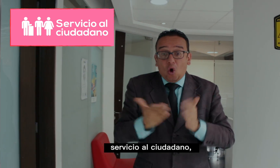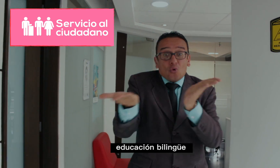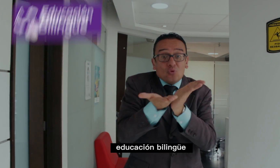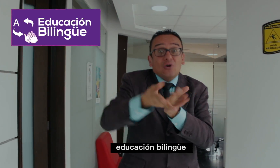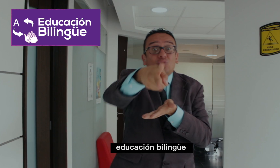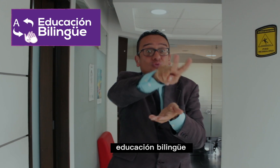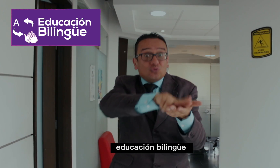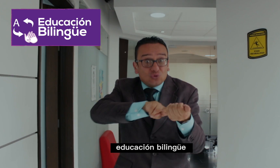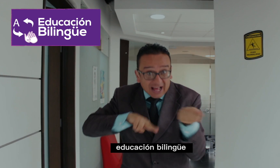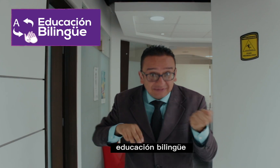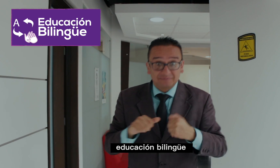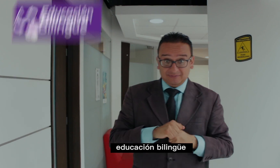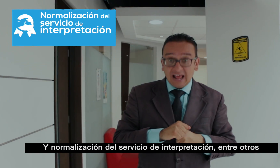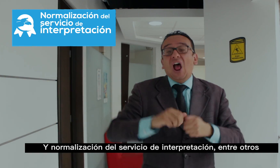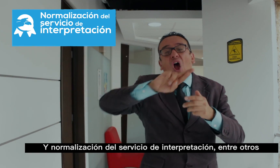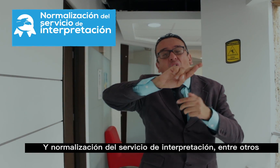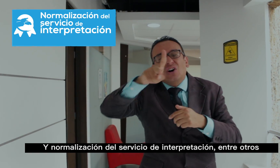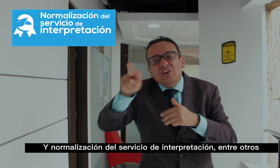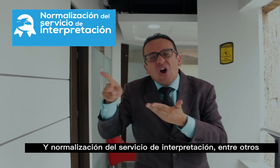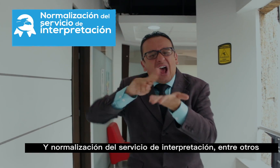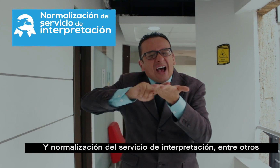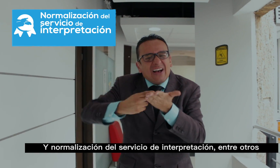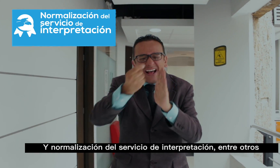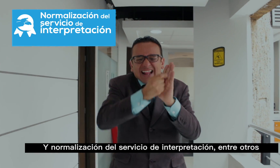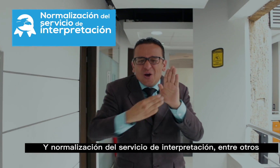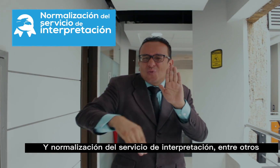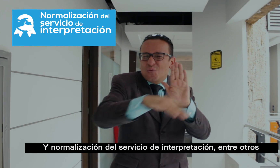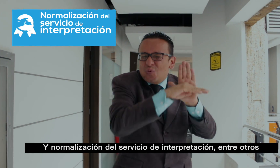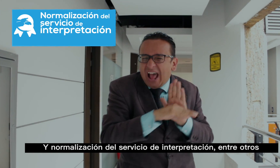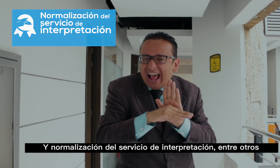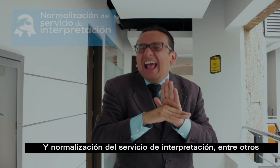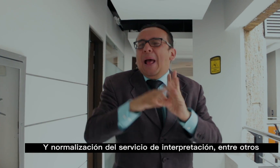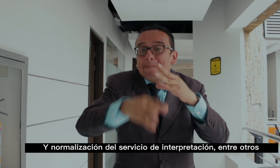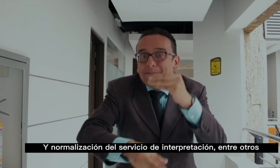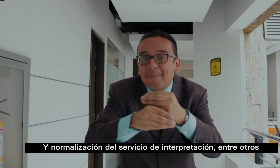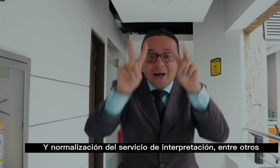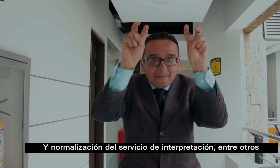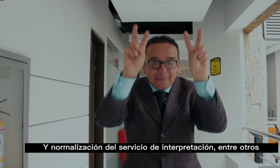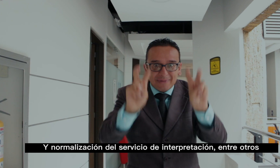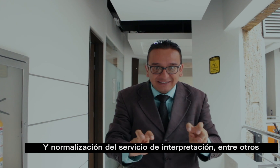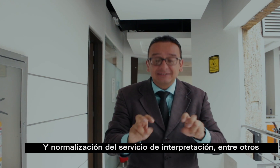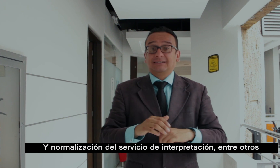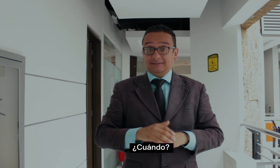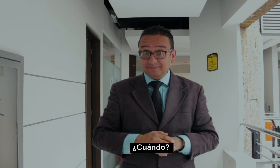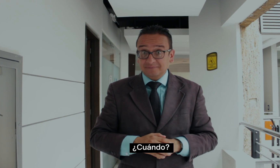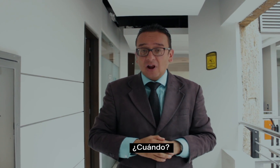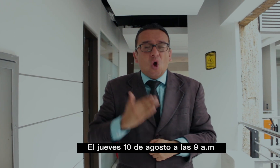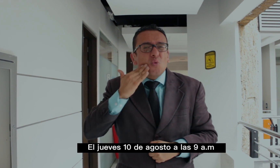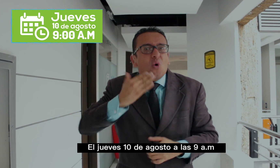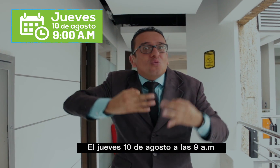Educación bilingüe Y normalización del servicio de interpretación, entre otros. ¿Cuándo? El jueves